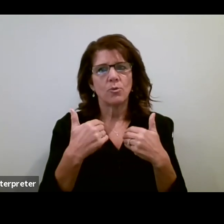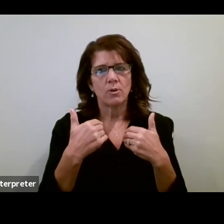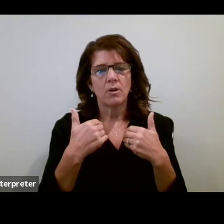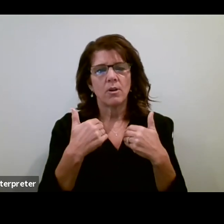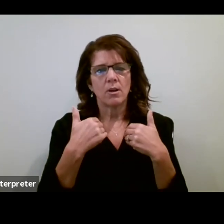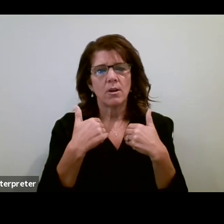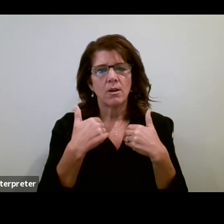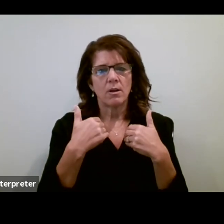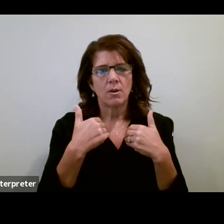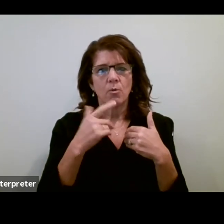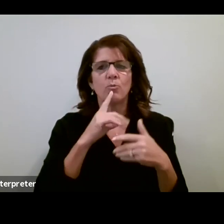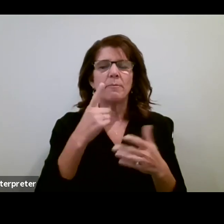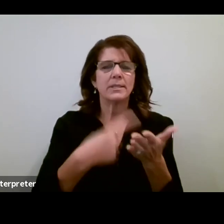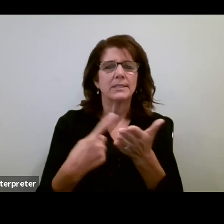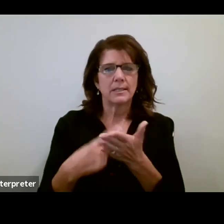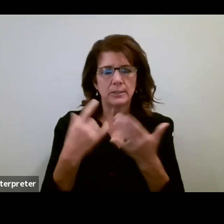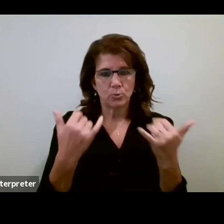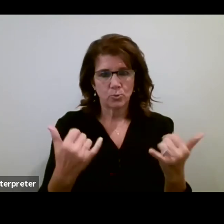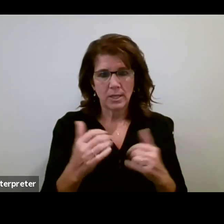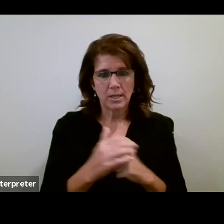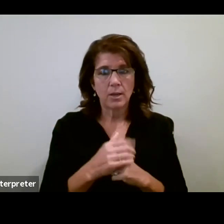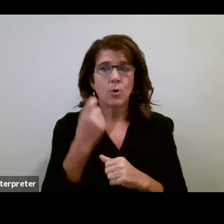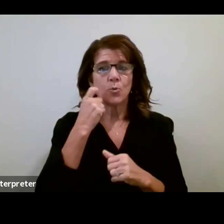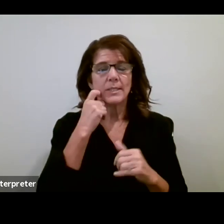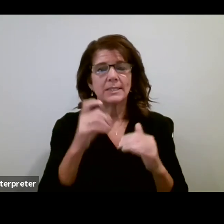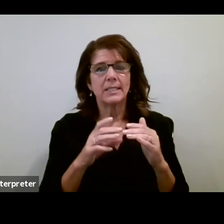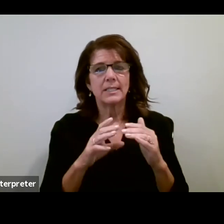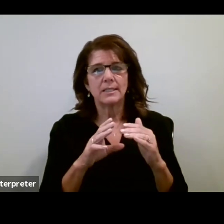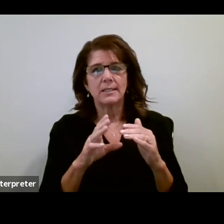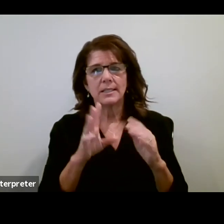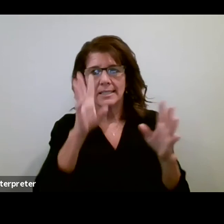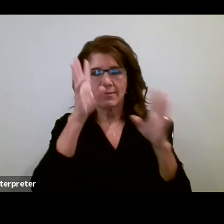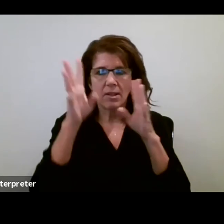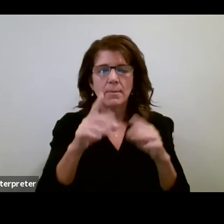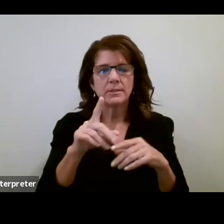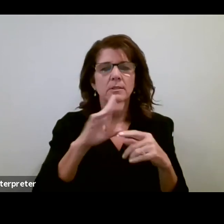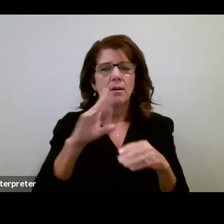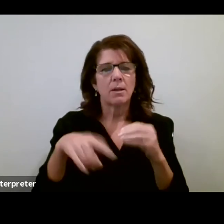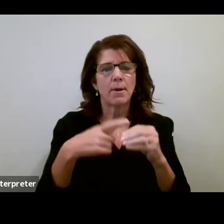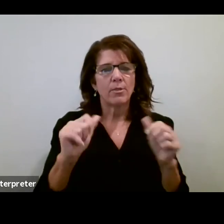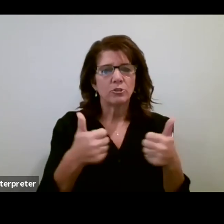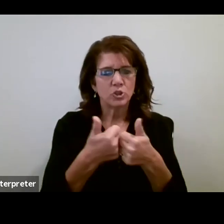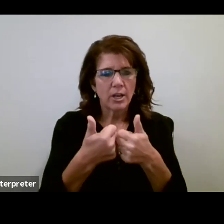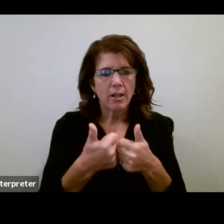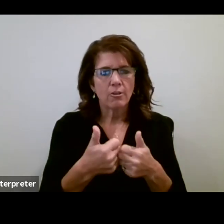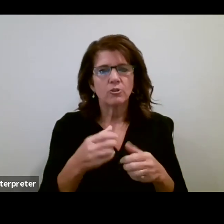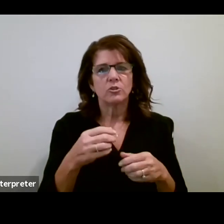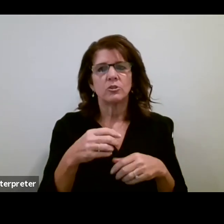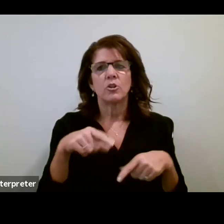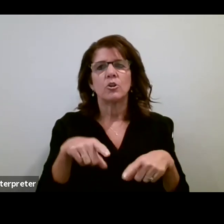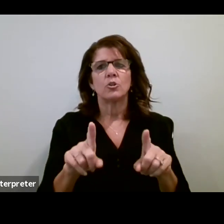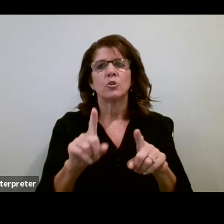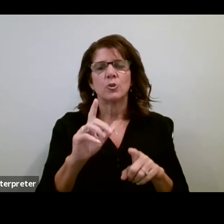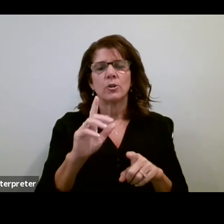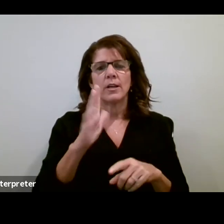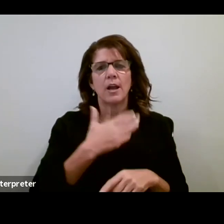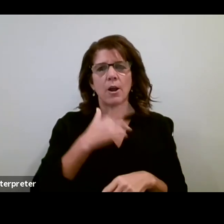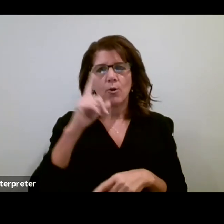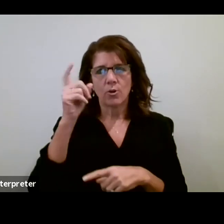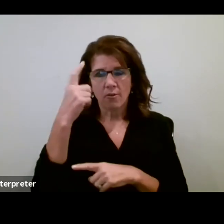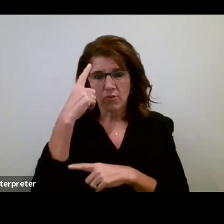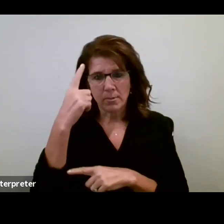necesidad de abordar este desafío en nuestro país, es que durante este periodo de gobierno hemos enfocado nuestro trabajo